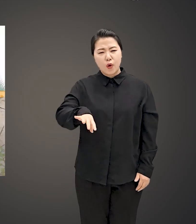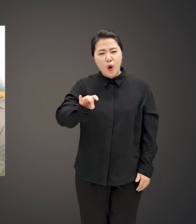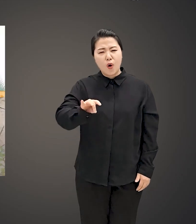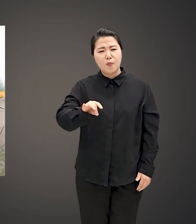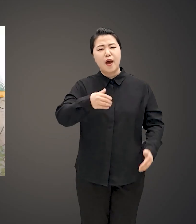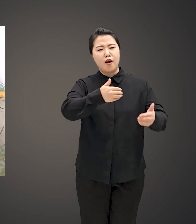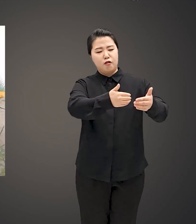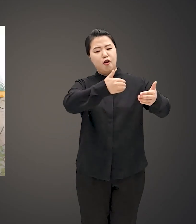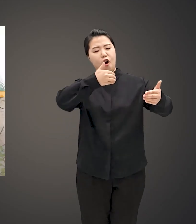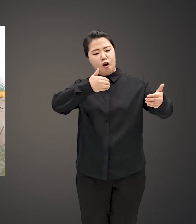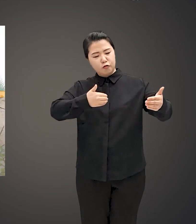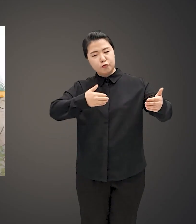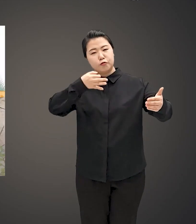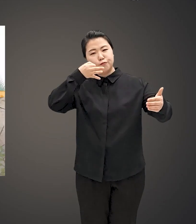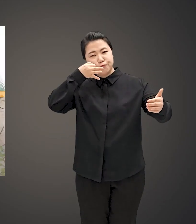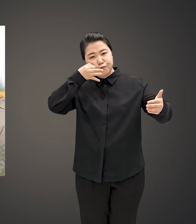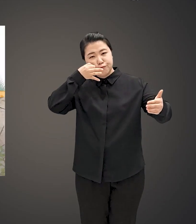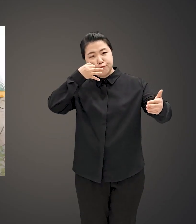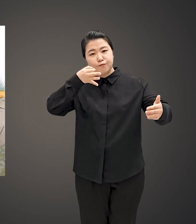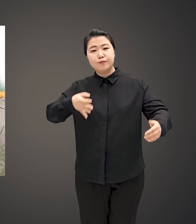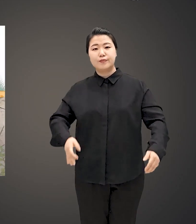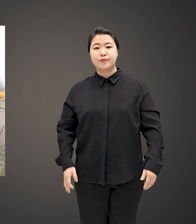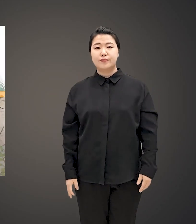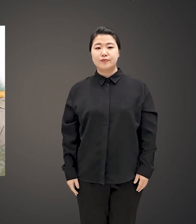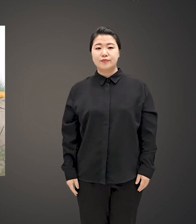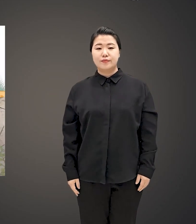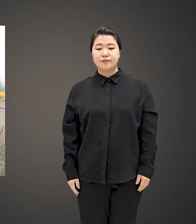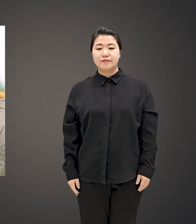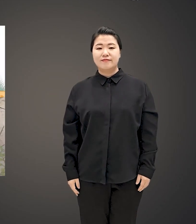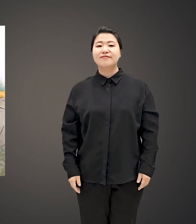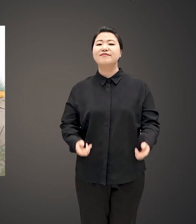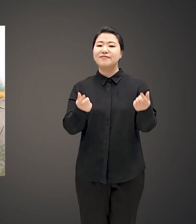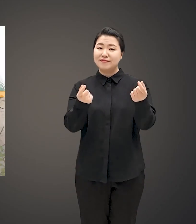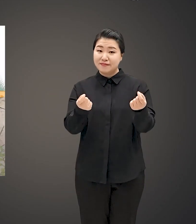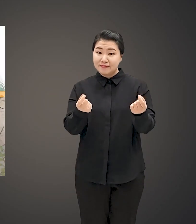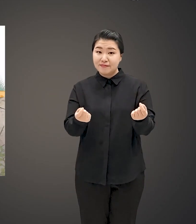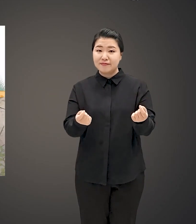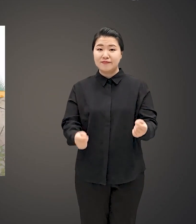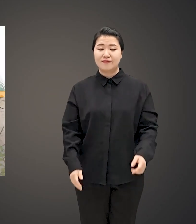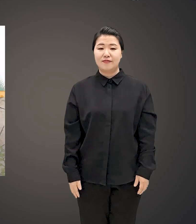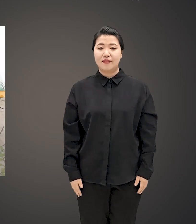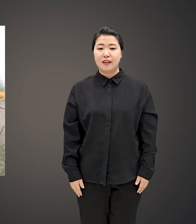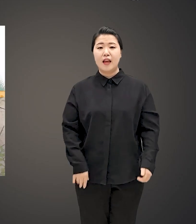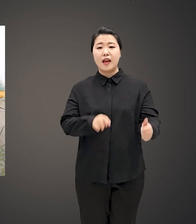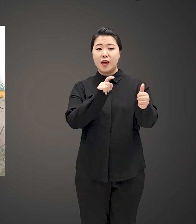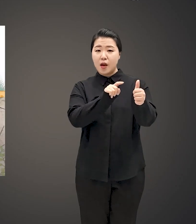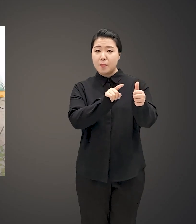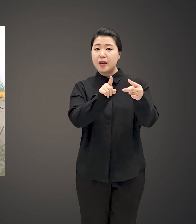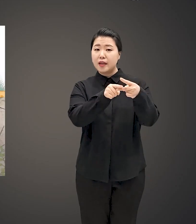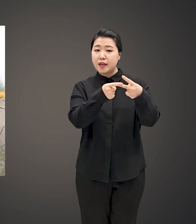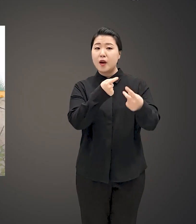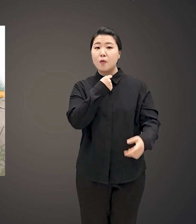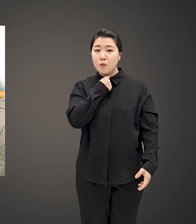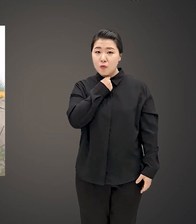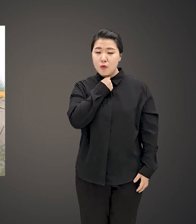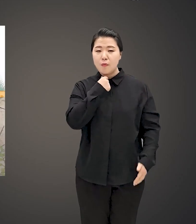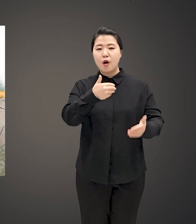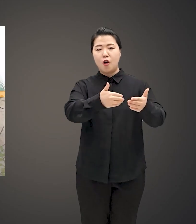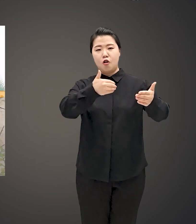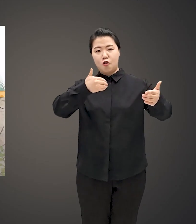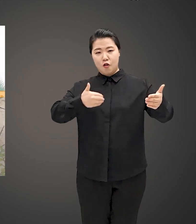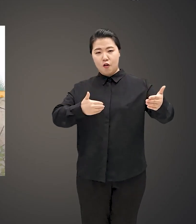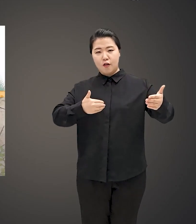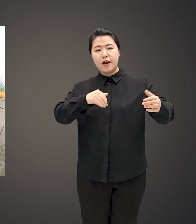처음엔 거리를 두고 지켜보는 거야. 그래요. 상대방을 이해하기 위해서는 그저 거리를